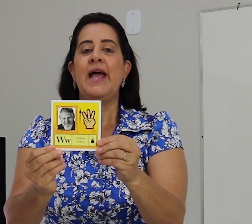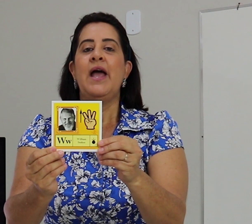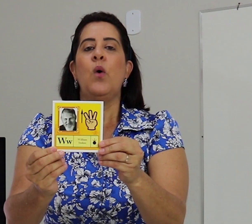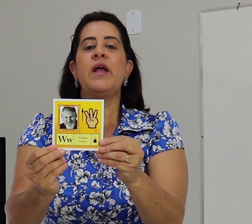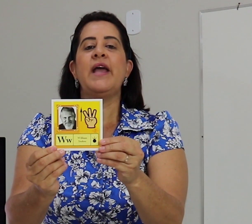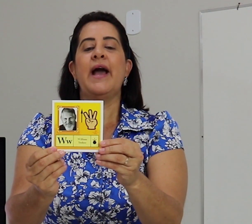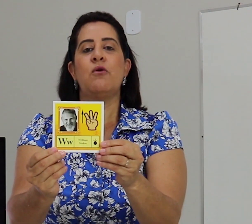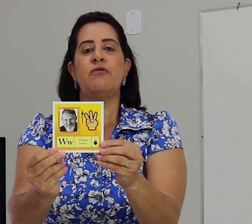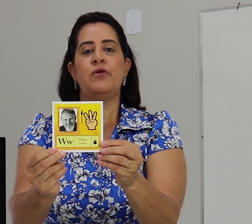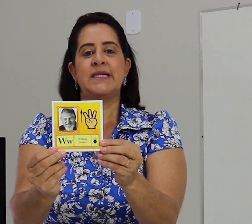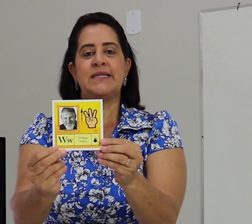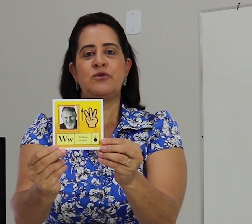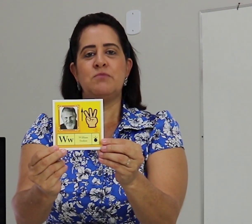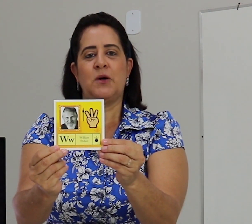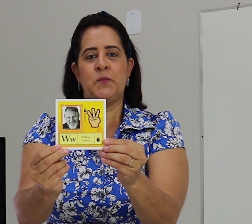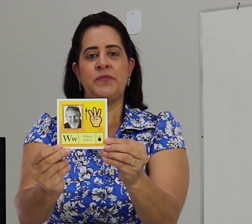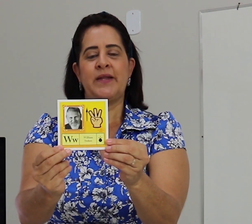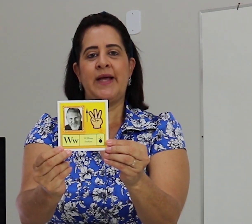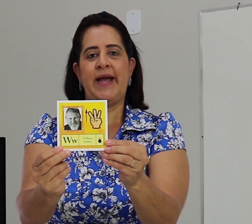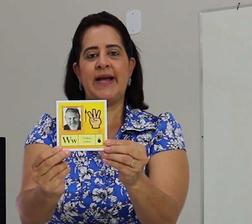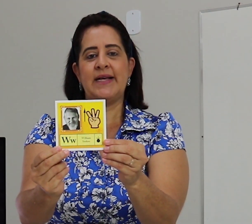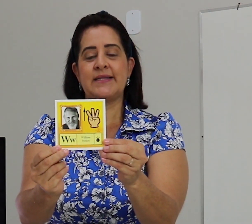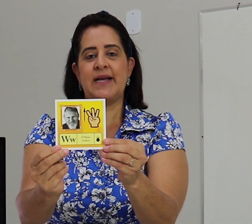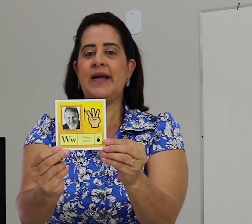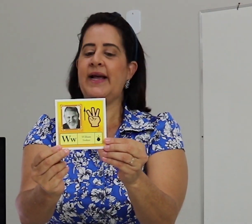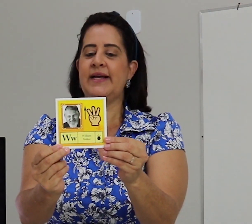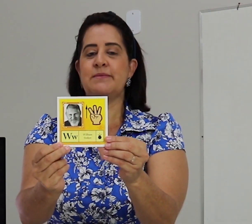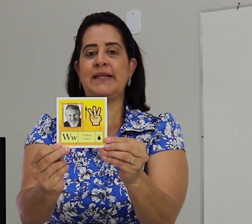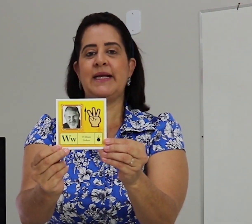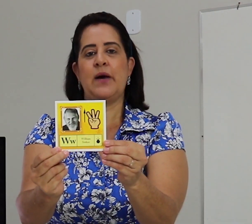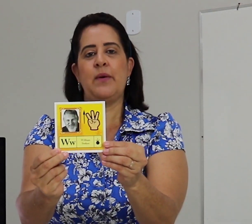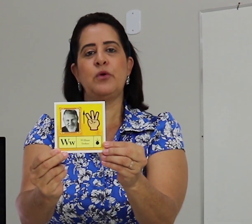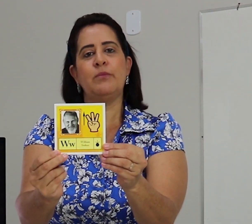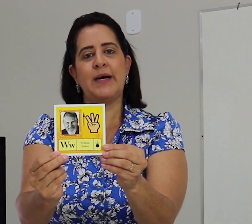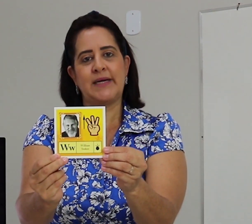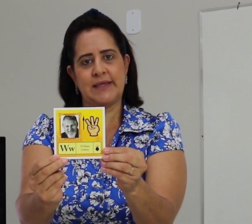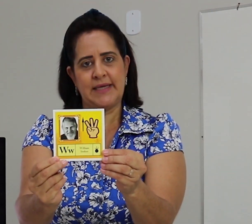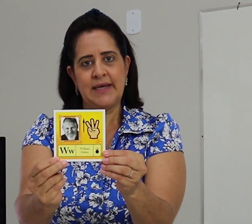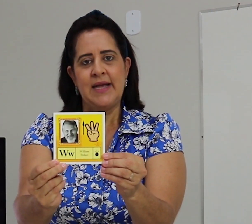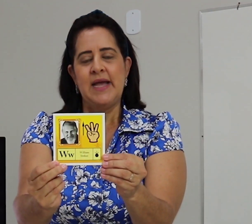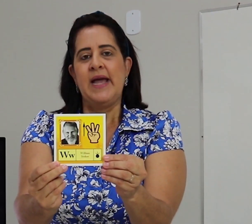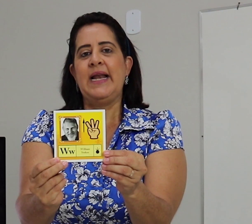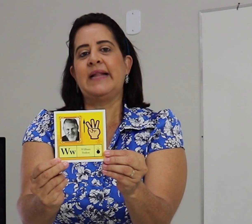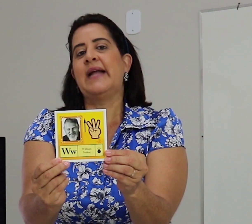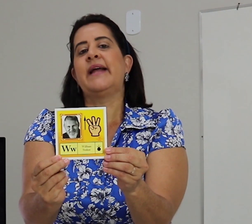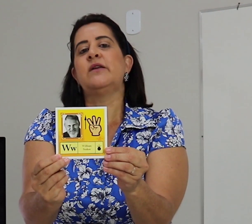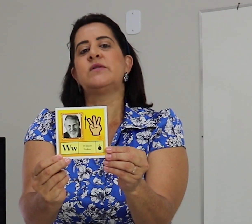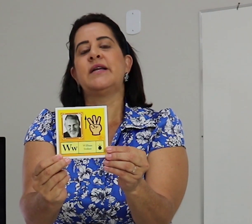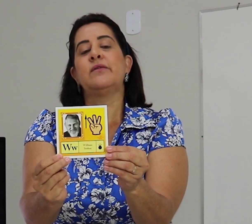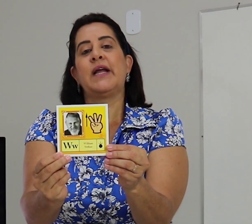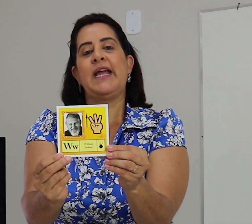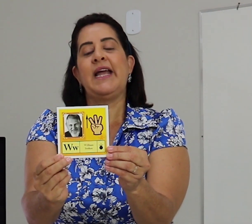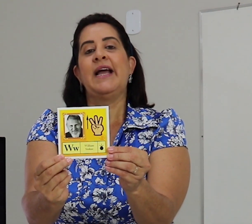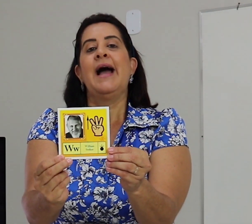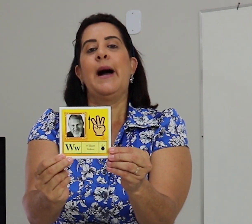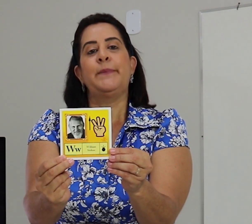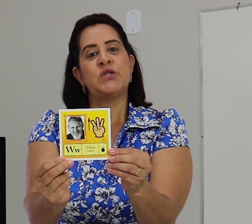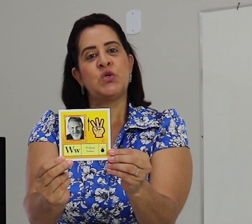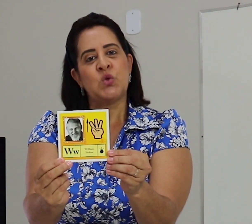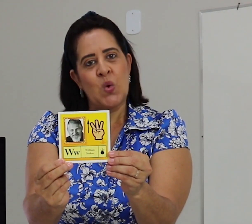o que é configuração de mão. Esse material é muito bacana, ele até está ilustrando aqui a